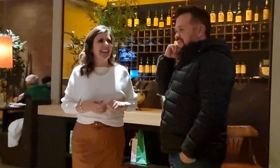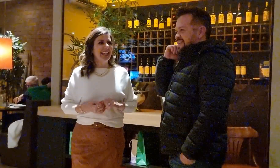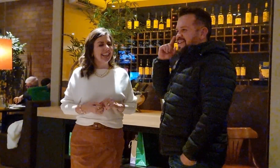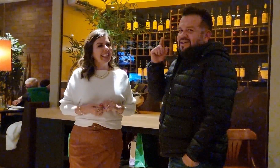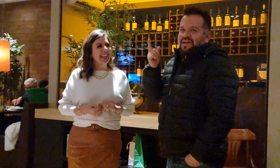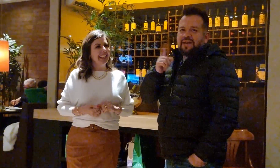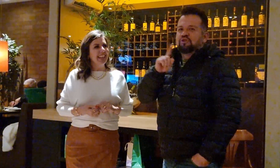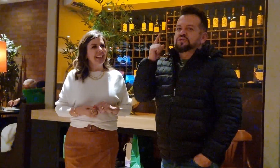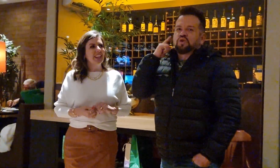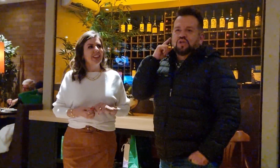Falar errado. Não. É medo